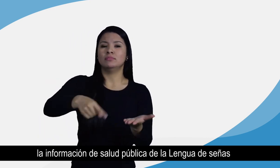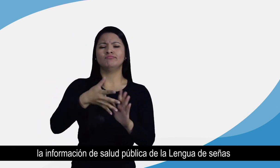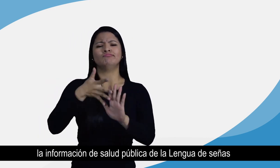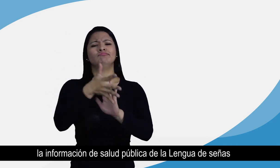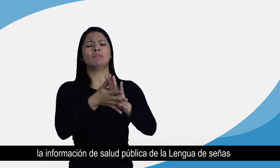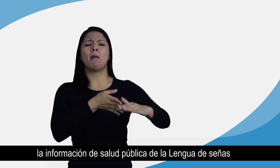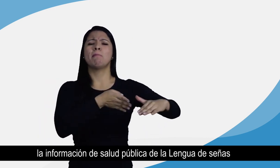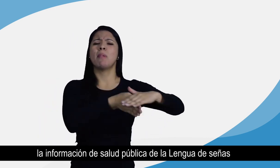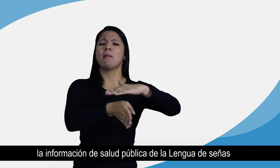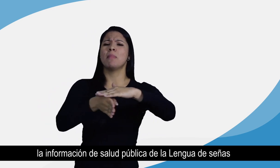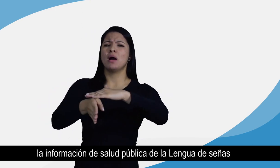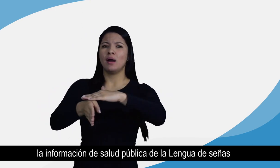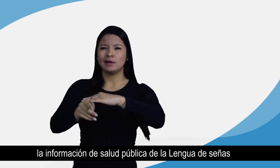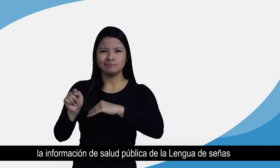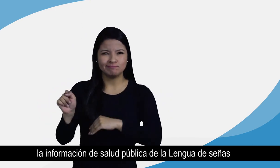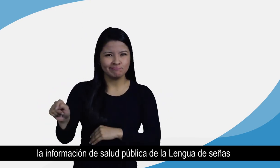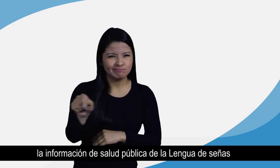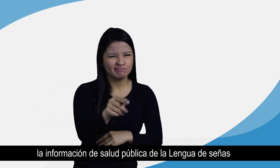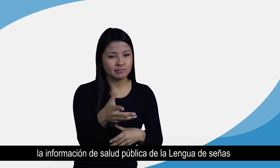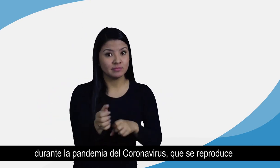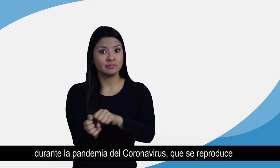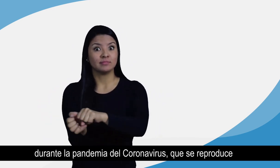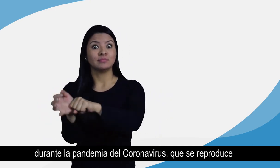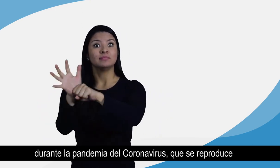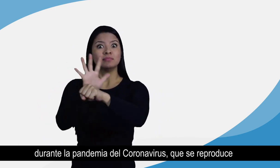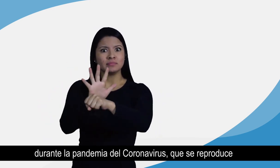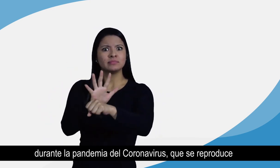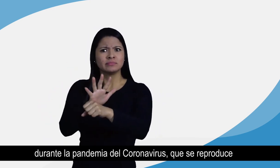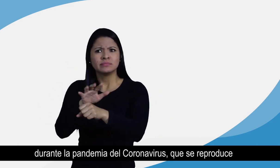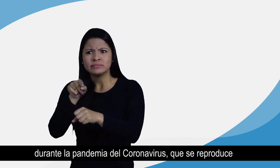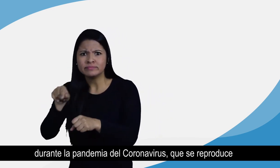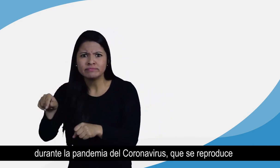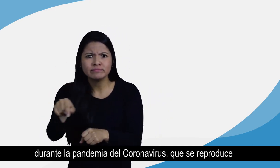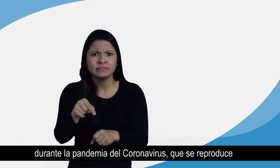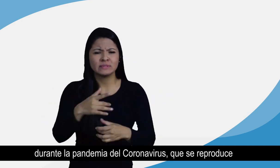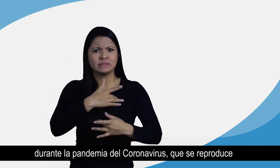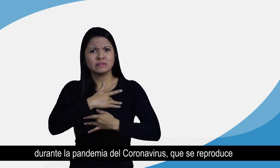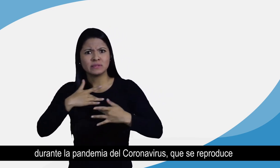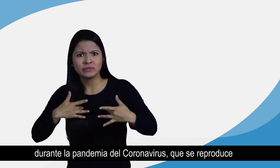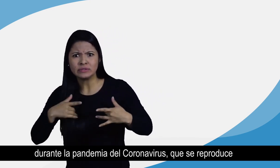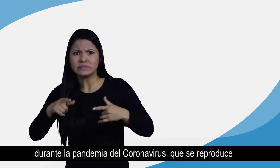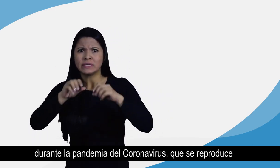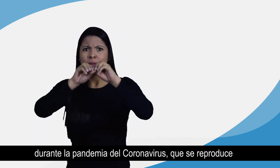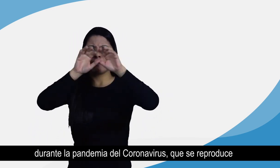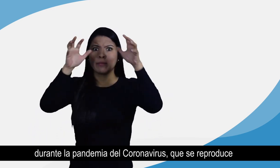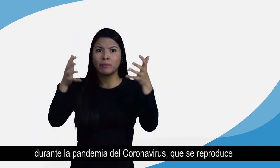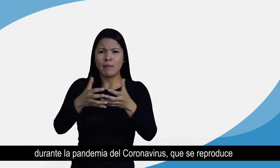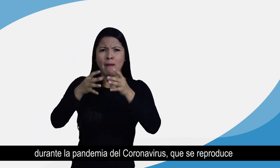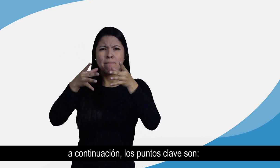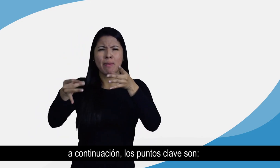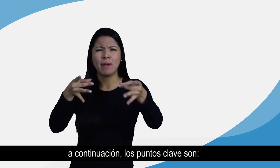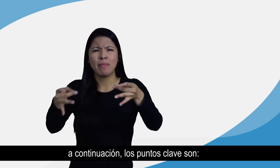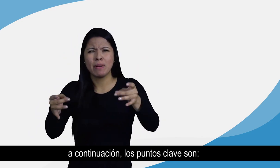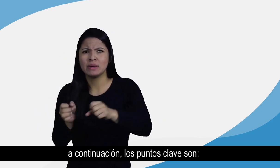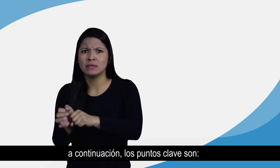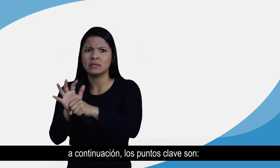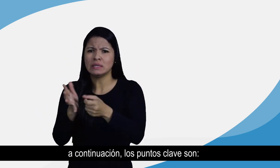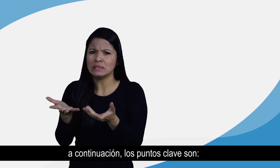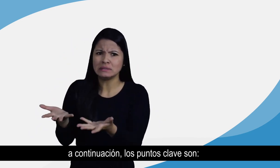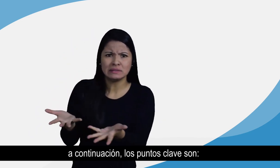de salud pública de la lengua de señas durante la pandemia del coronavirus, que se reproduce a continuación, los puntos